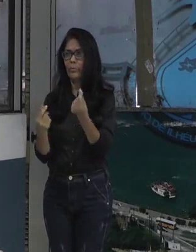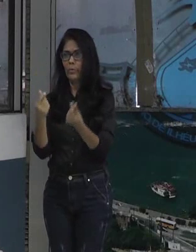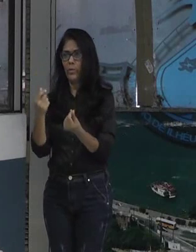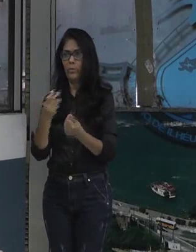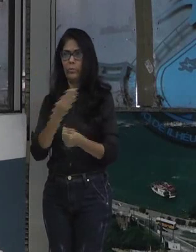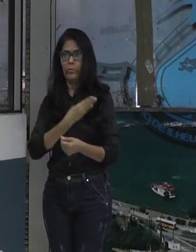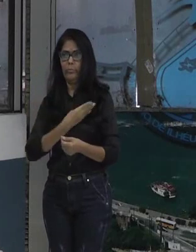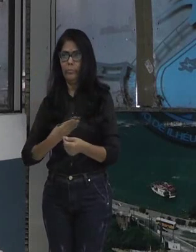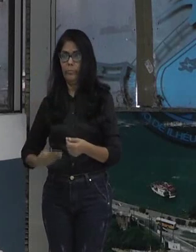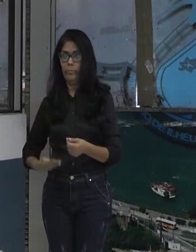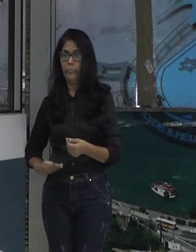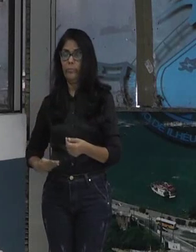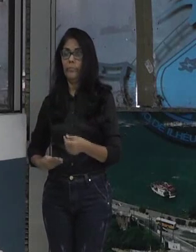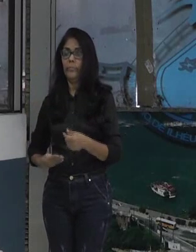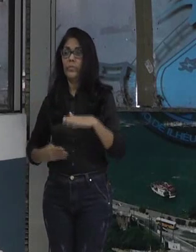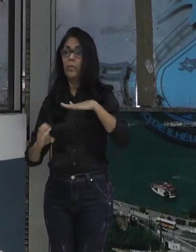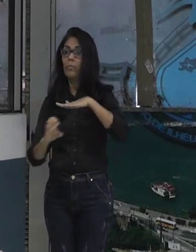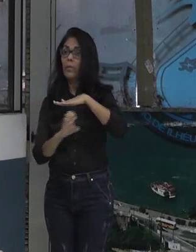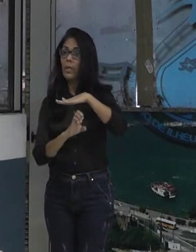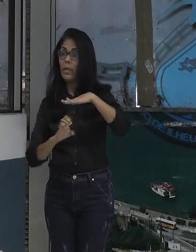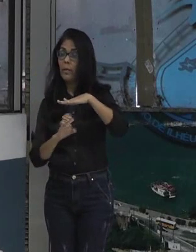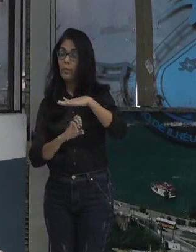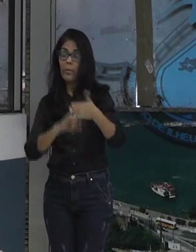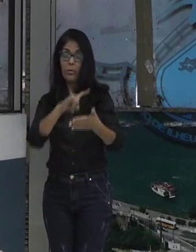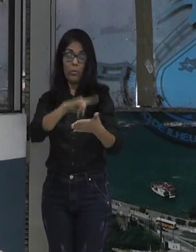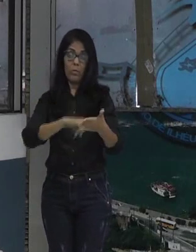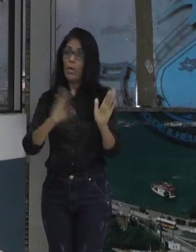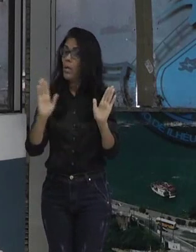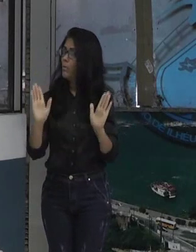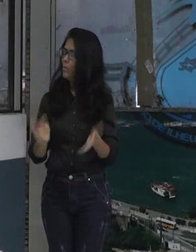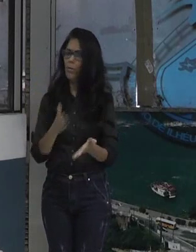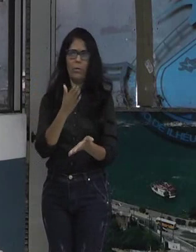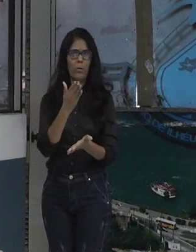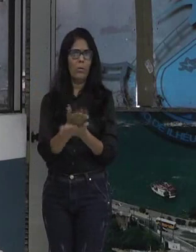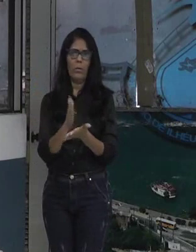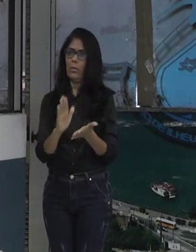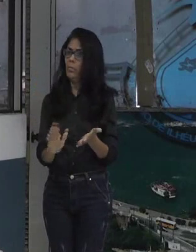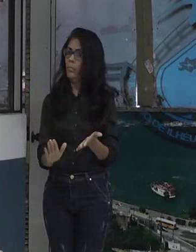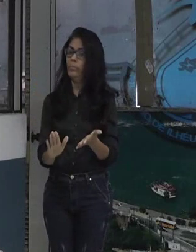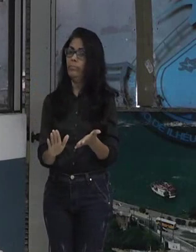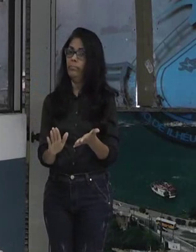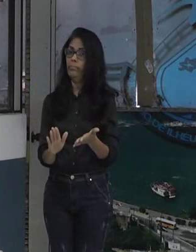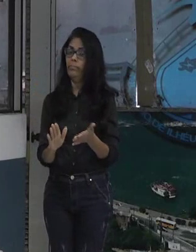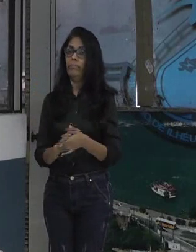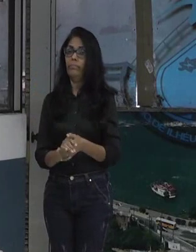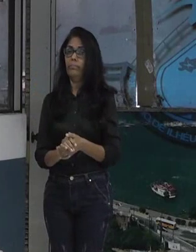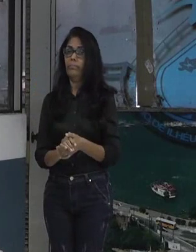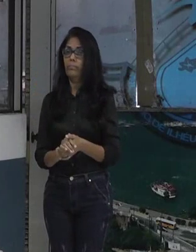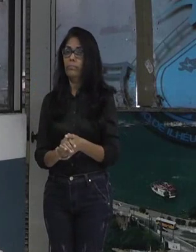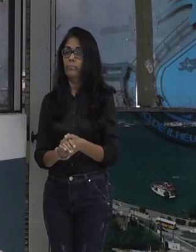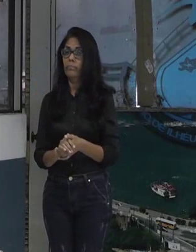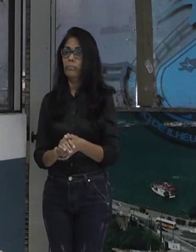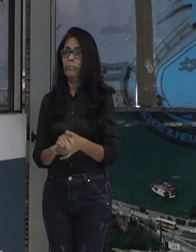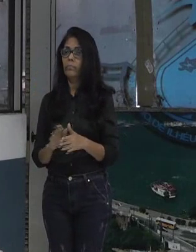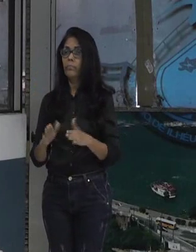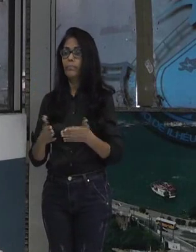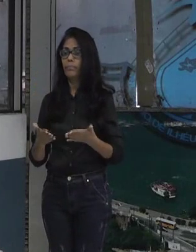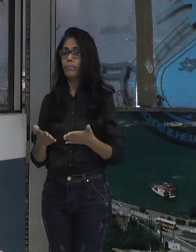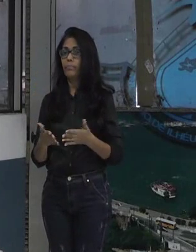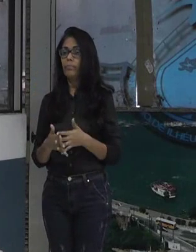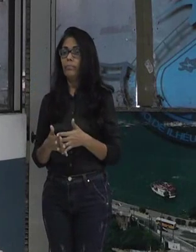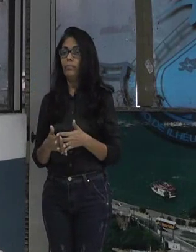uma empresa que está com contrato vencido. E aí eu vou dizer aqui uma pedalada, não é